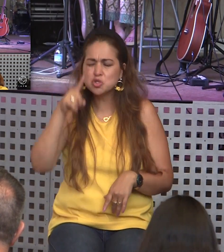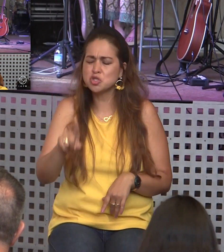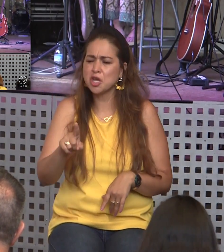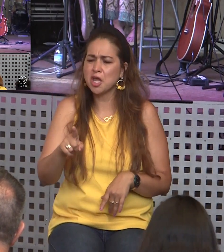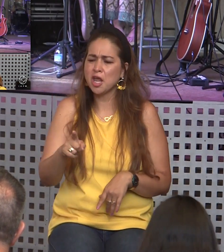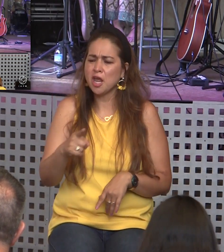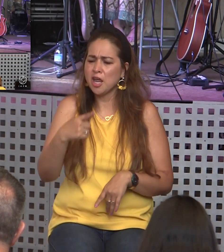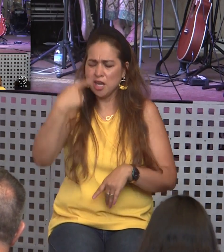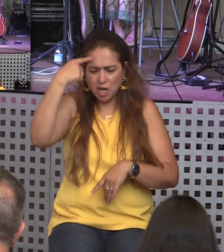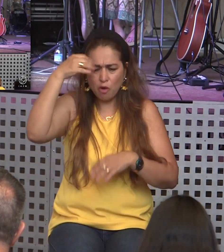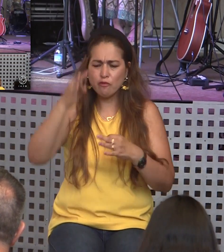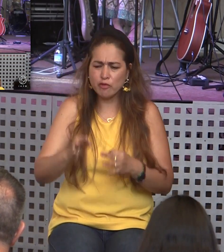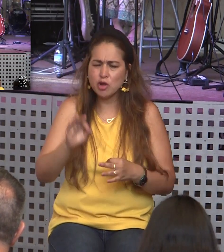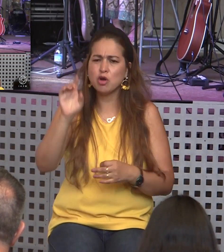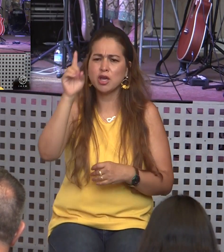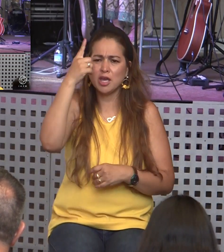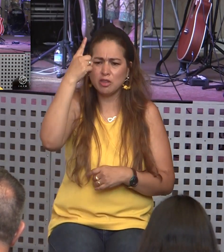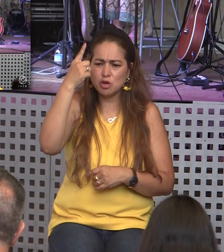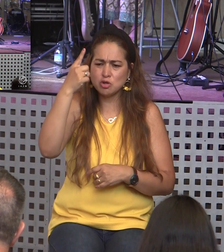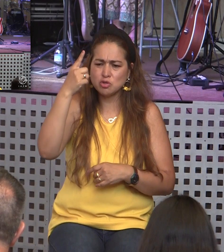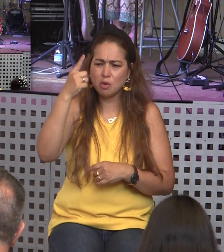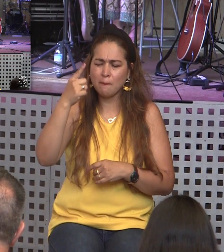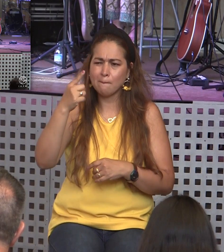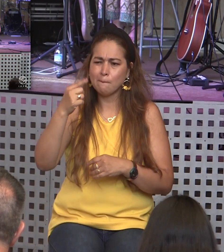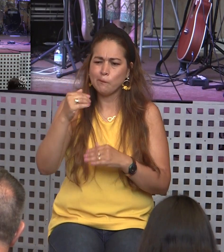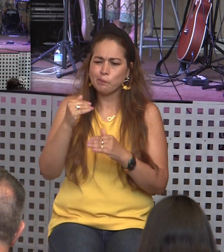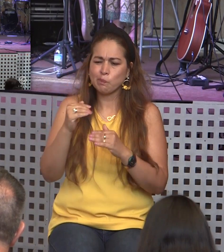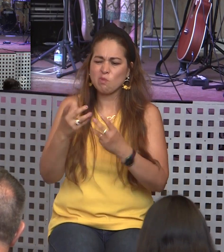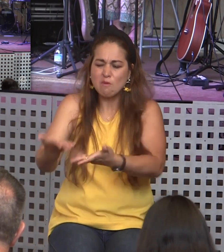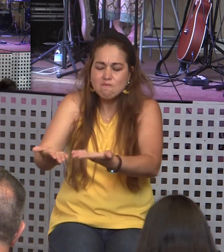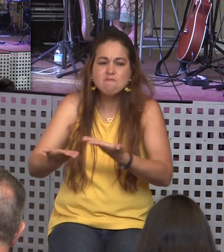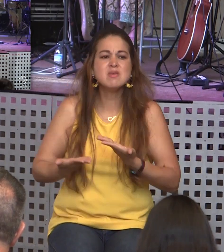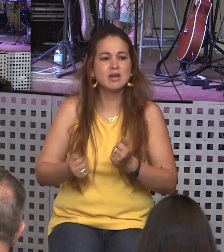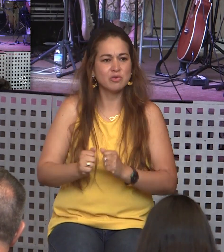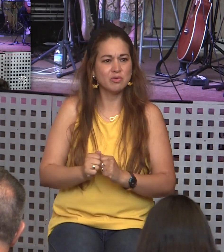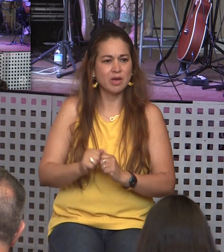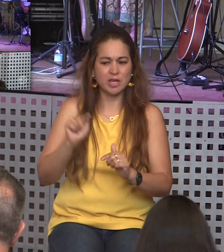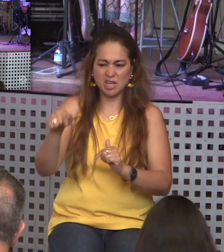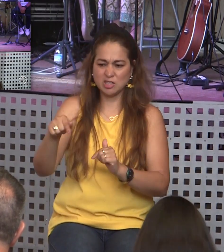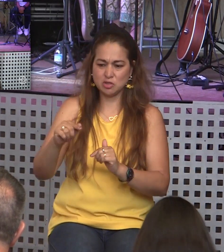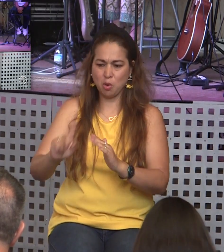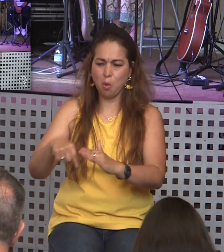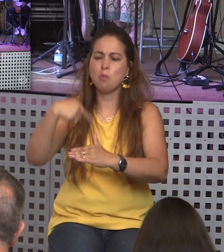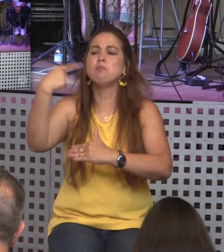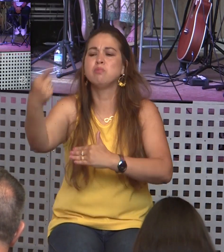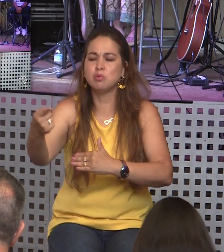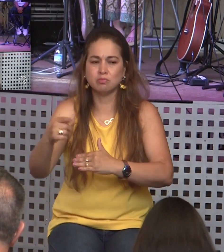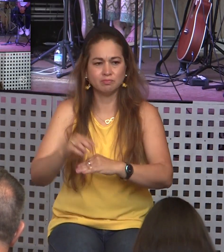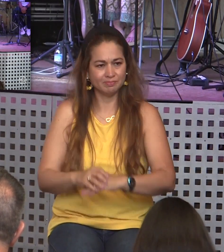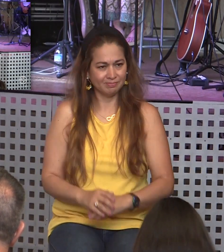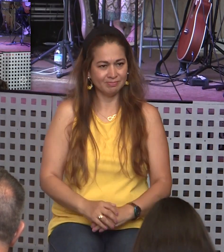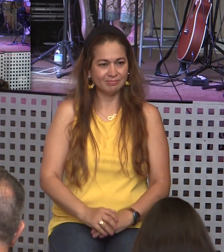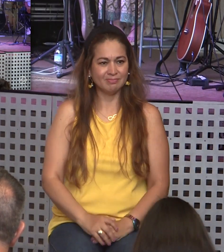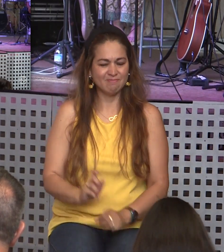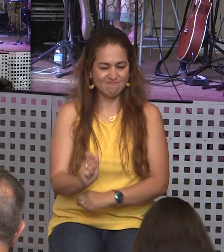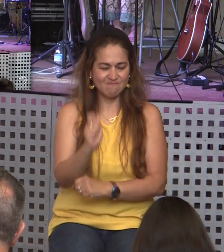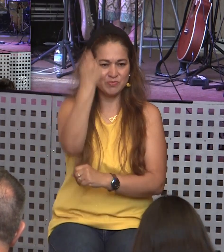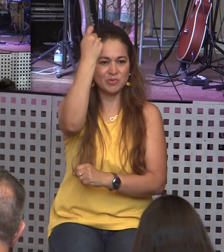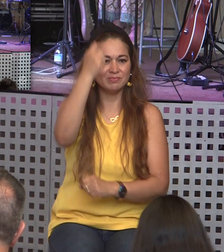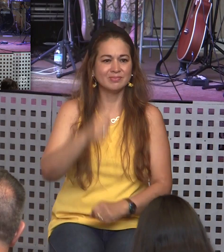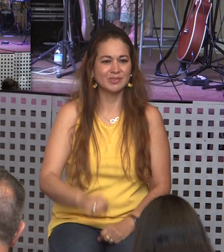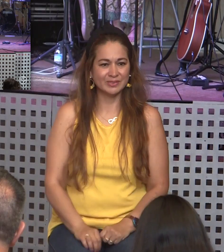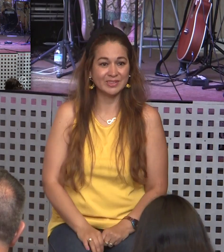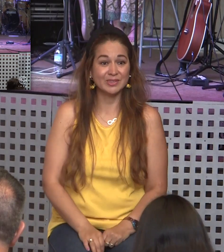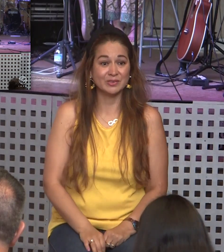sido creado por Dios para ver en dos ámbitos, en el espiritual y